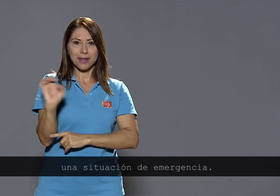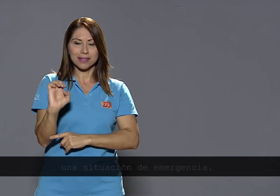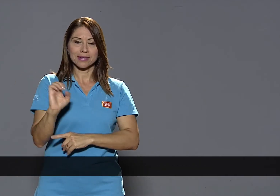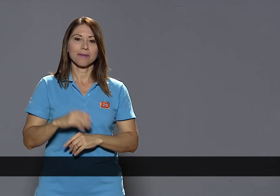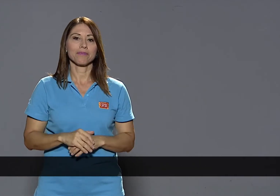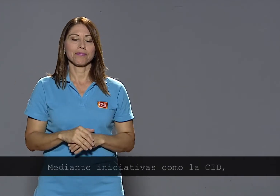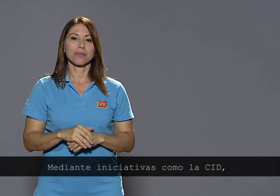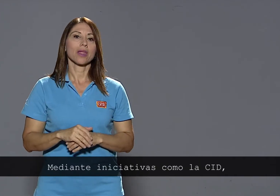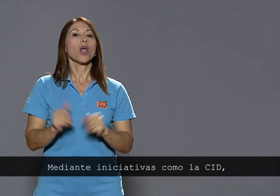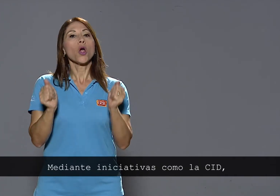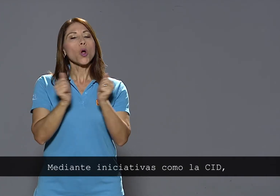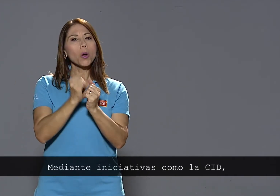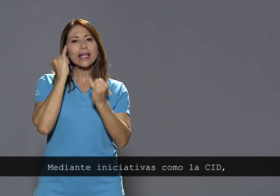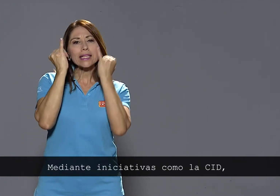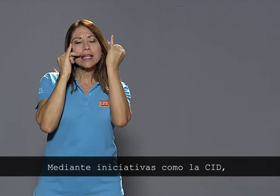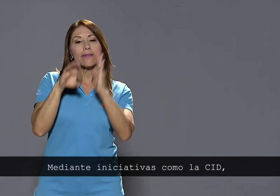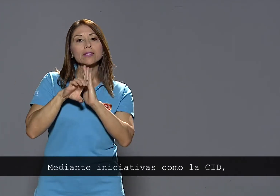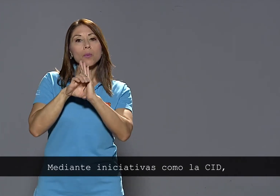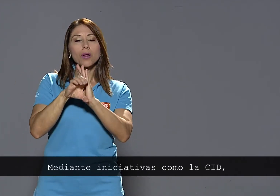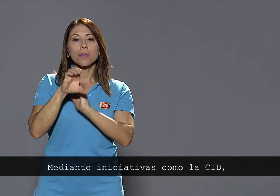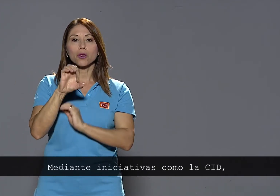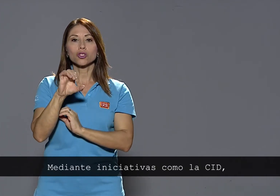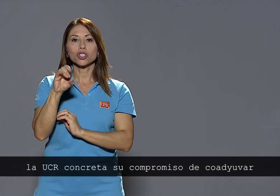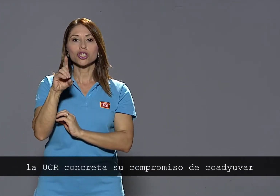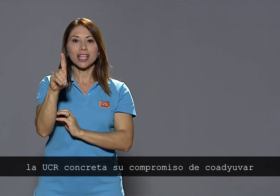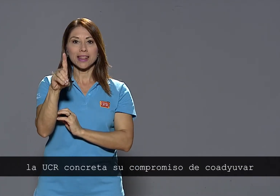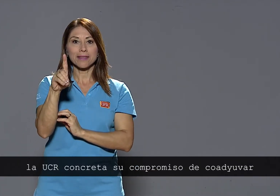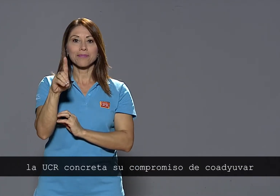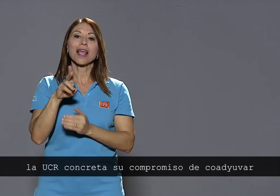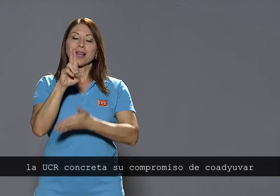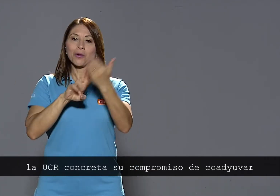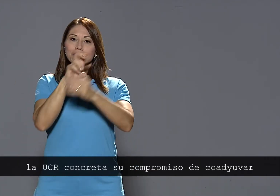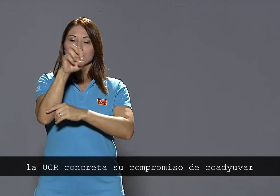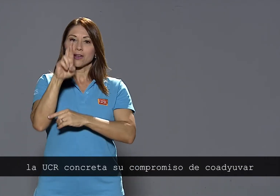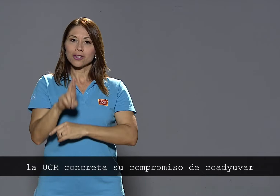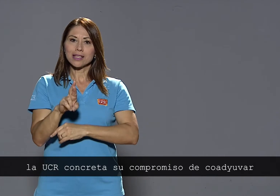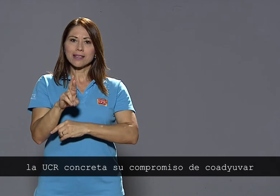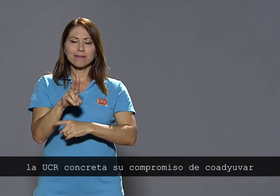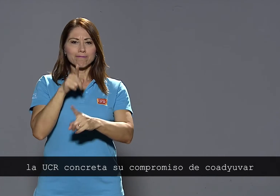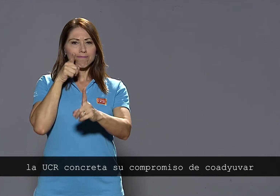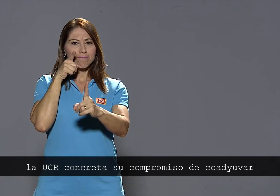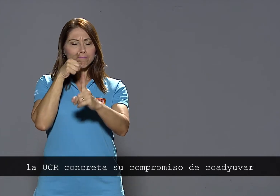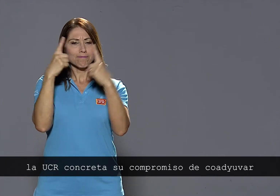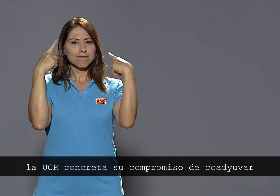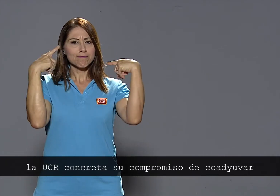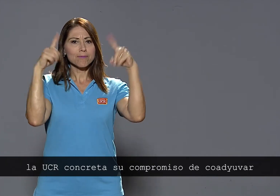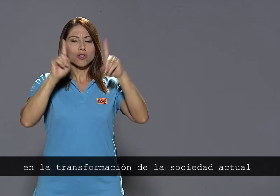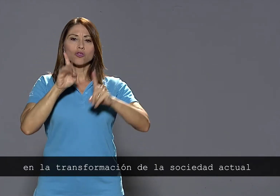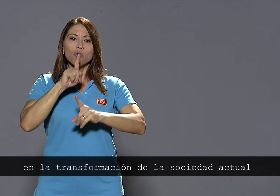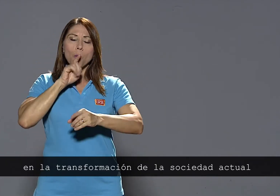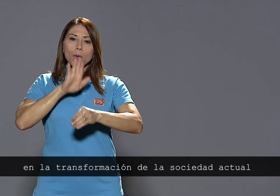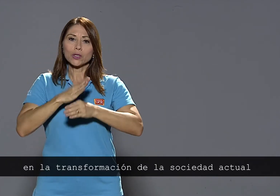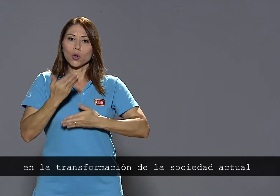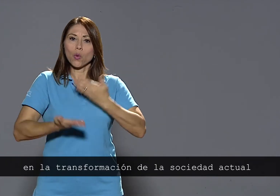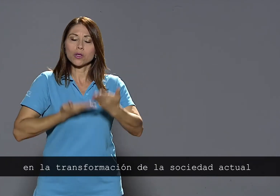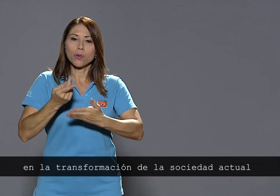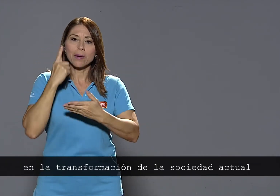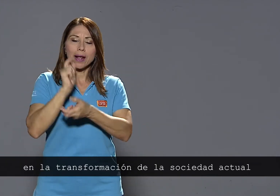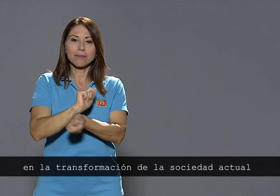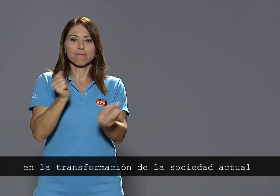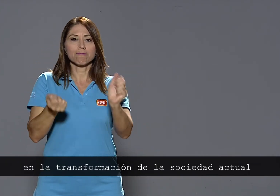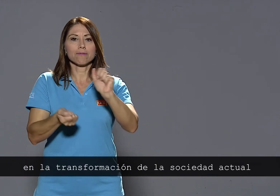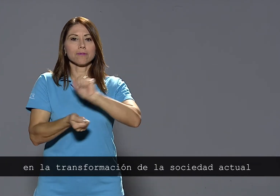emergencia. Mediante iniciativas como la CID, la UCR concreta su compromiso de coadyuvar en la transformación de la